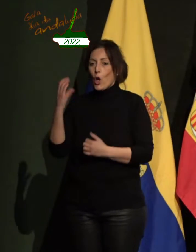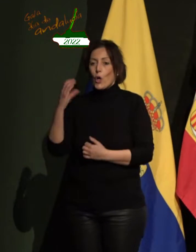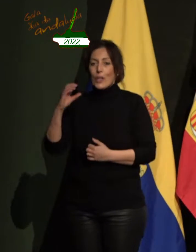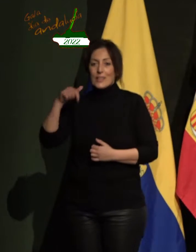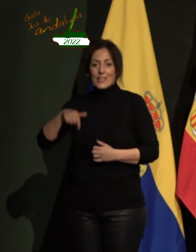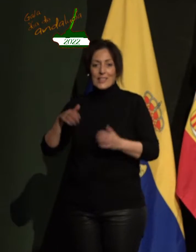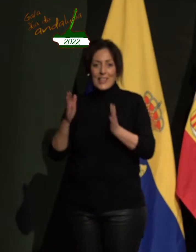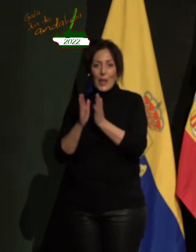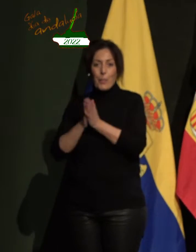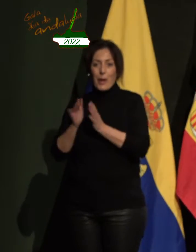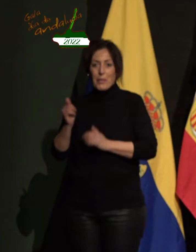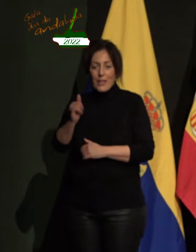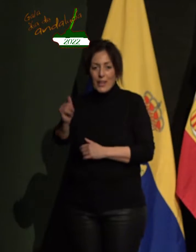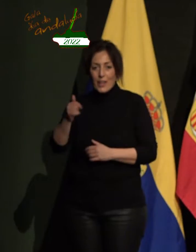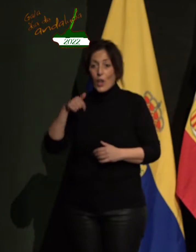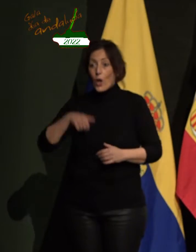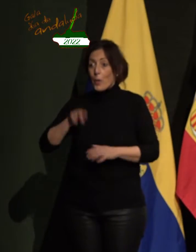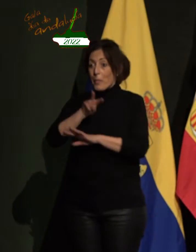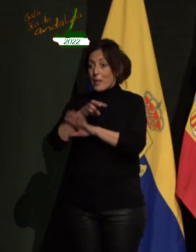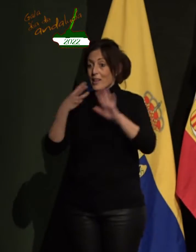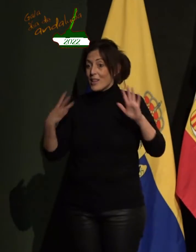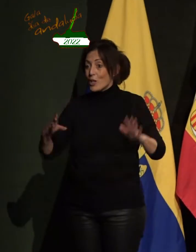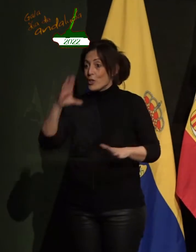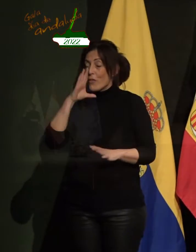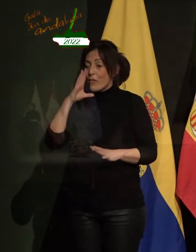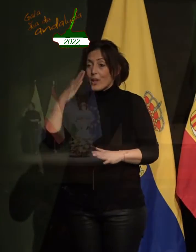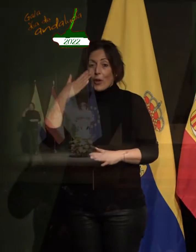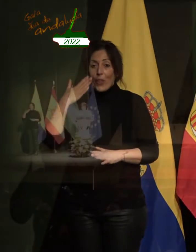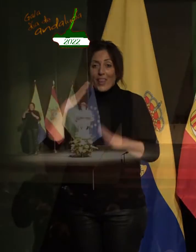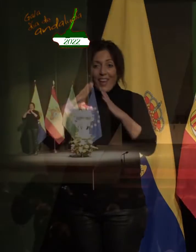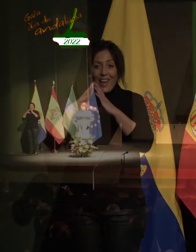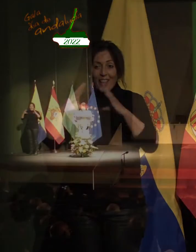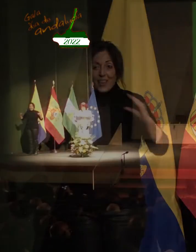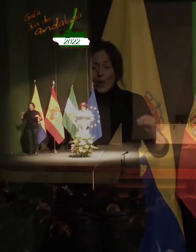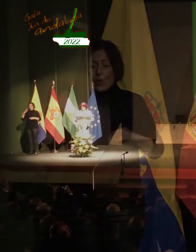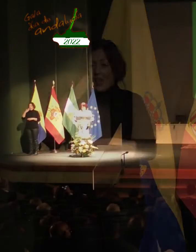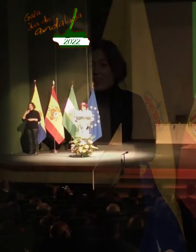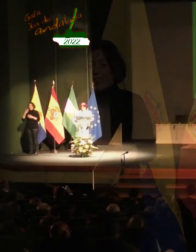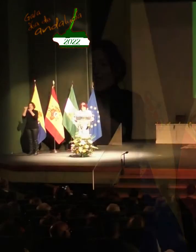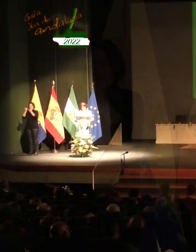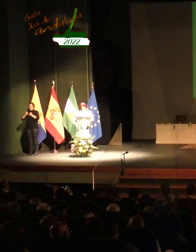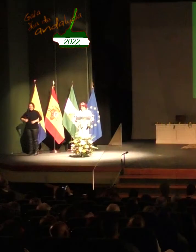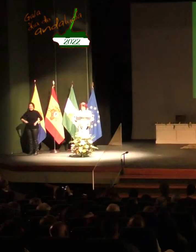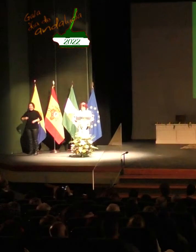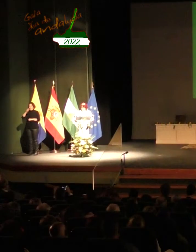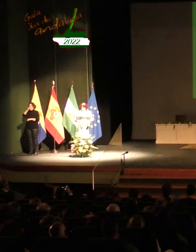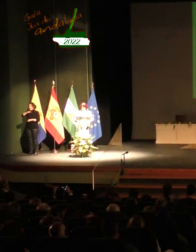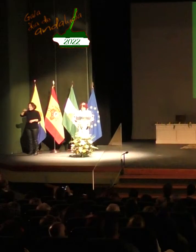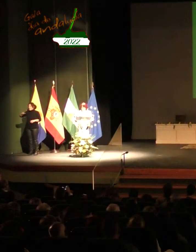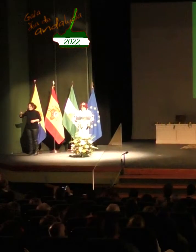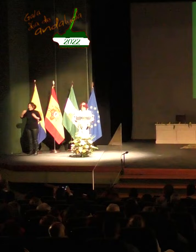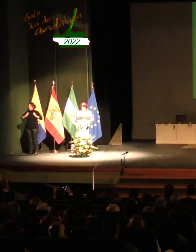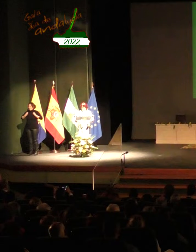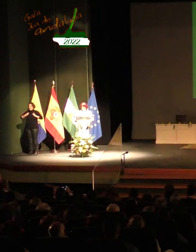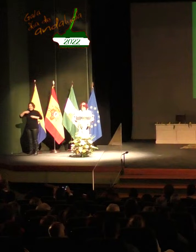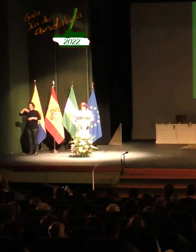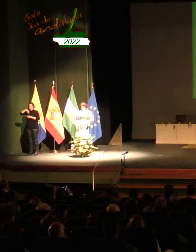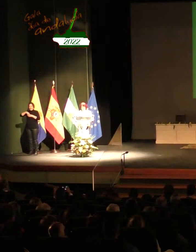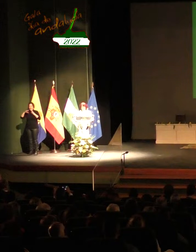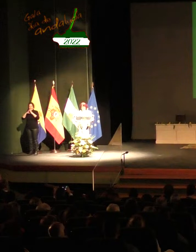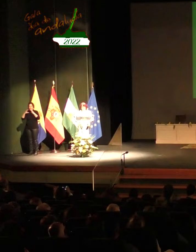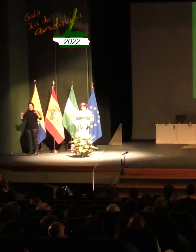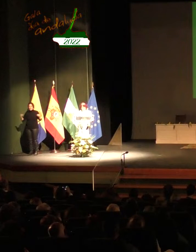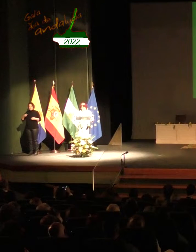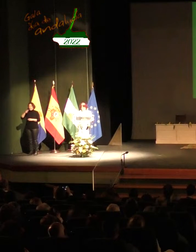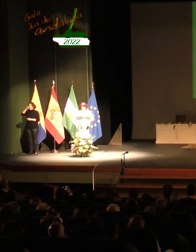es 28 de febrero. Hoy es el Día de Andalucía, un día de celebración para todas las personas que vivimos en esta tierra y